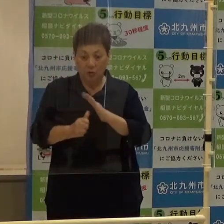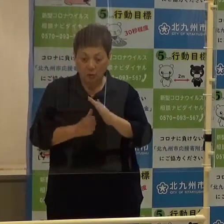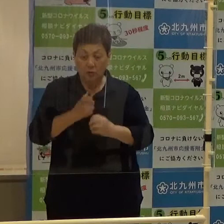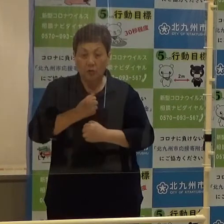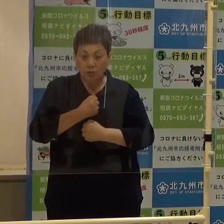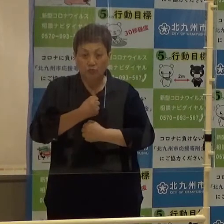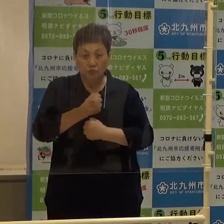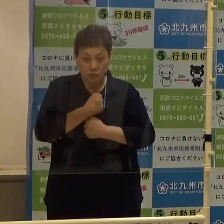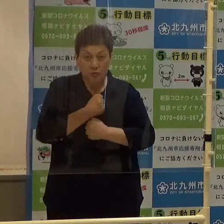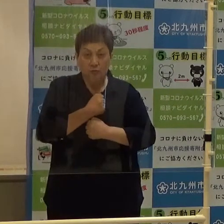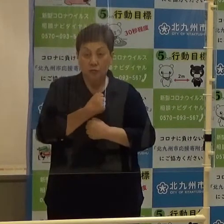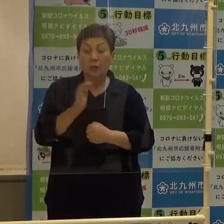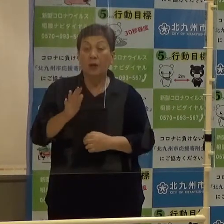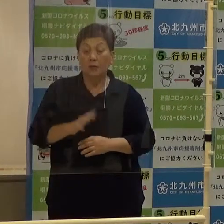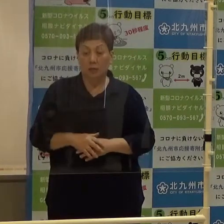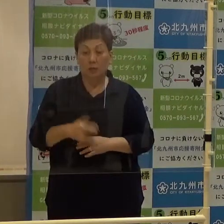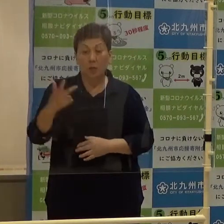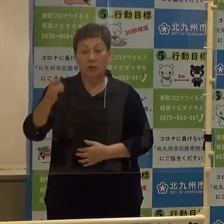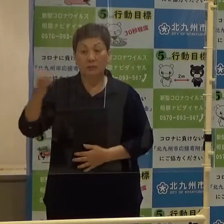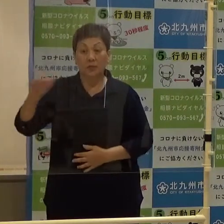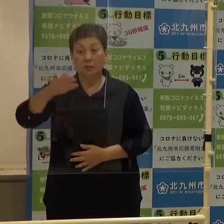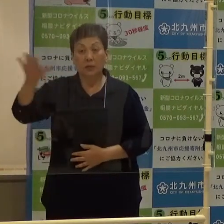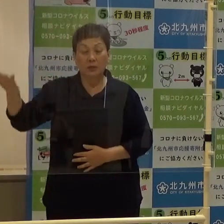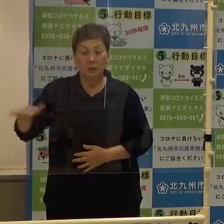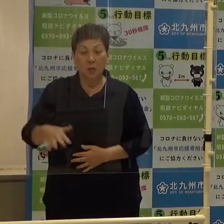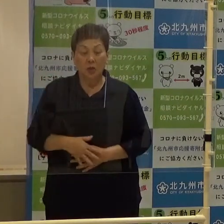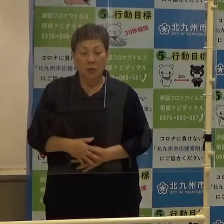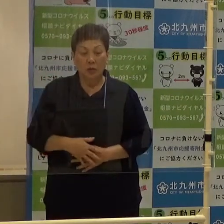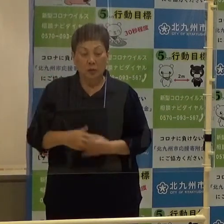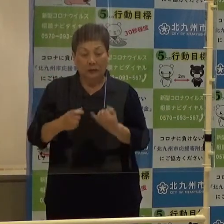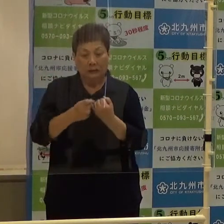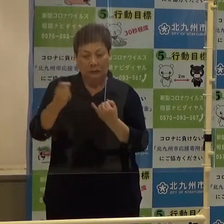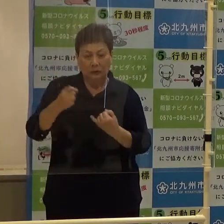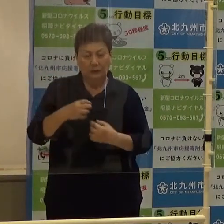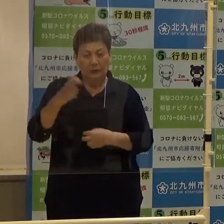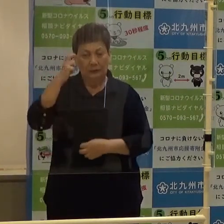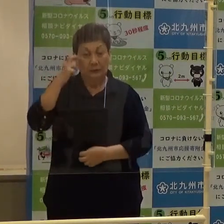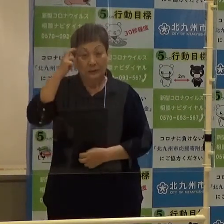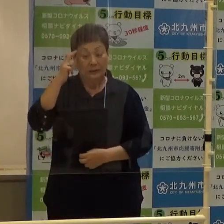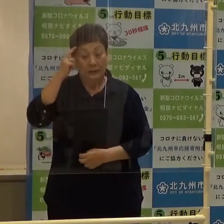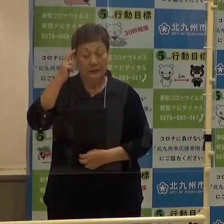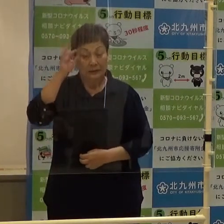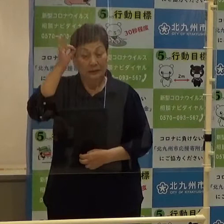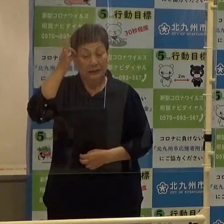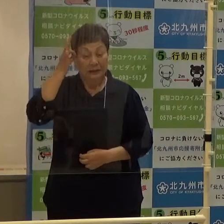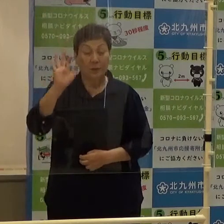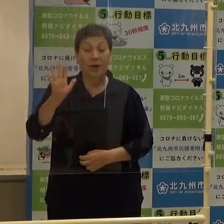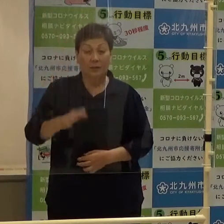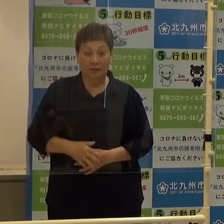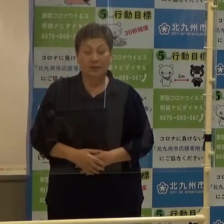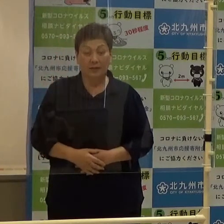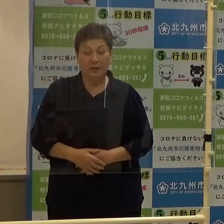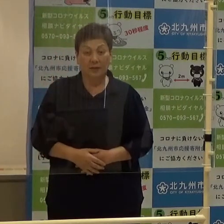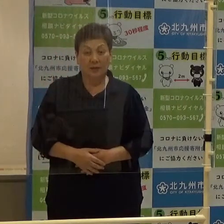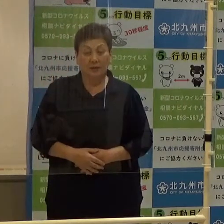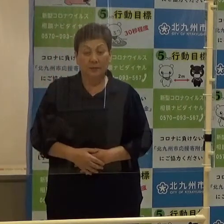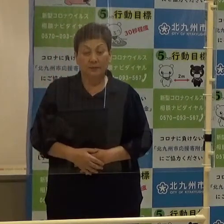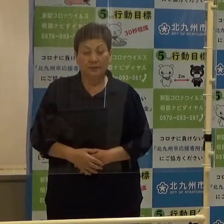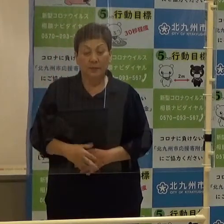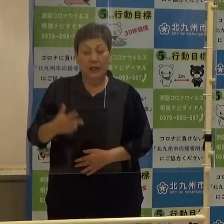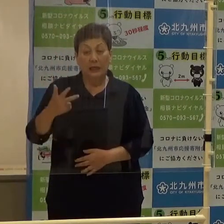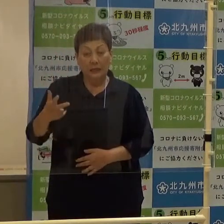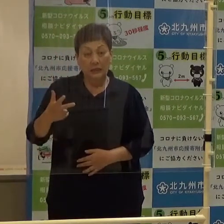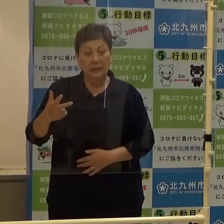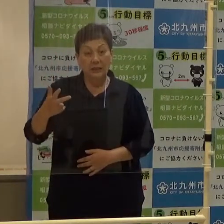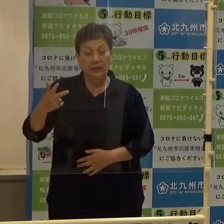るみたいに、やっぱりいろいろ市民の皆様もすごくナーバスになってございます。まあ、やってないお店があるとかいうことで、もし市の方にご